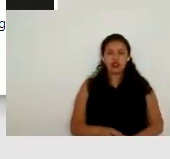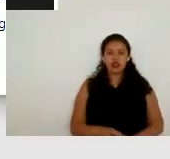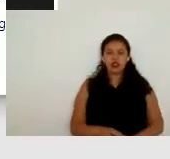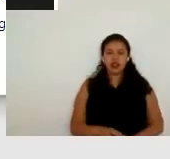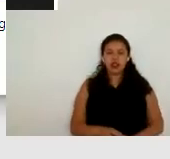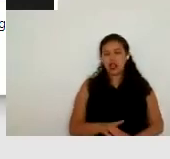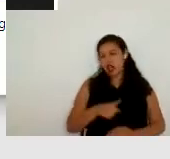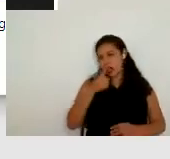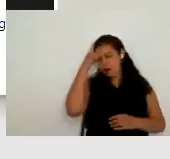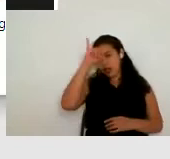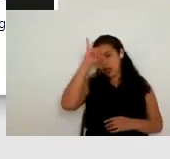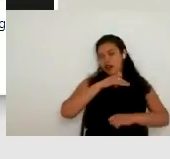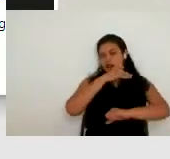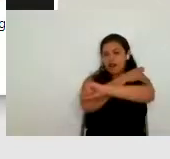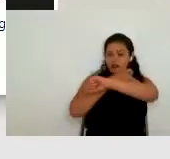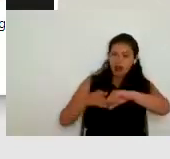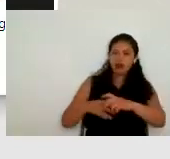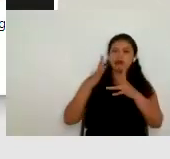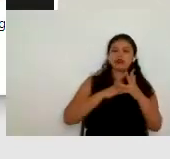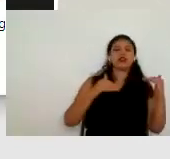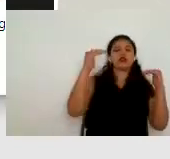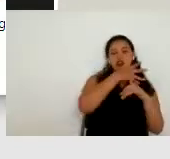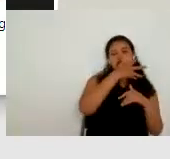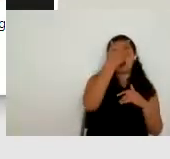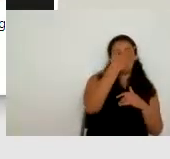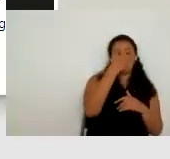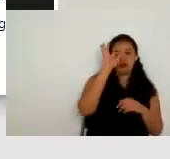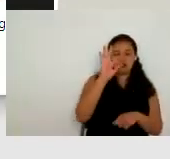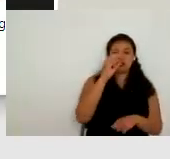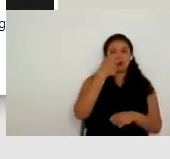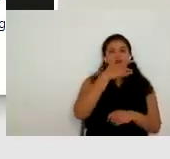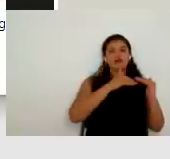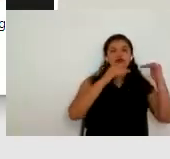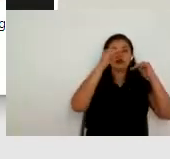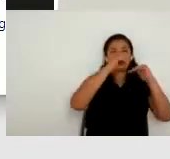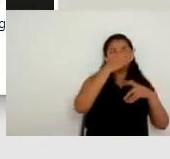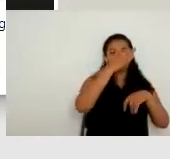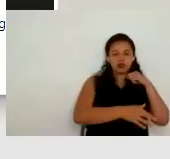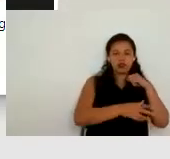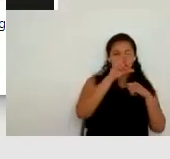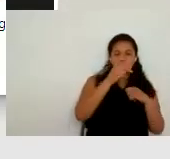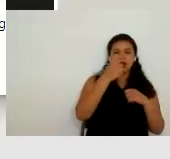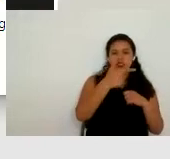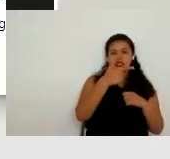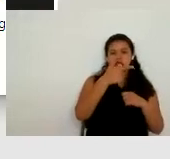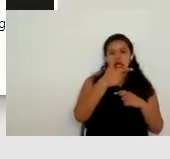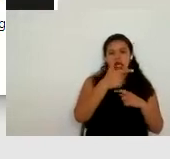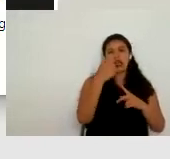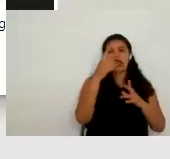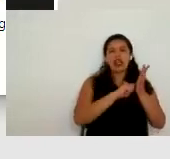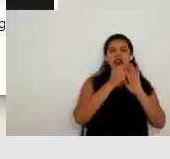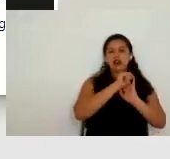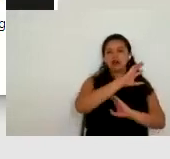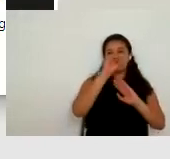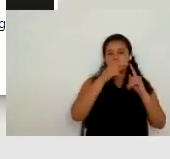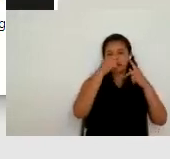familia superior completo ocho puntos superior incompleto siete puntos técnico completo y así sucesivamente hasta